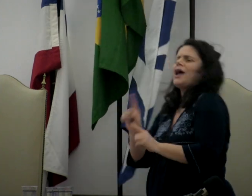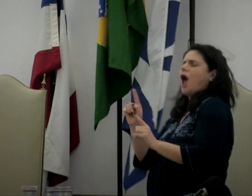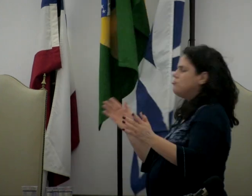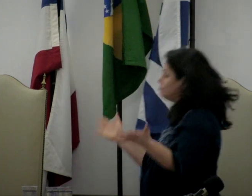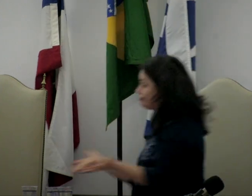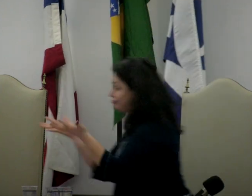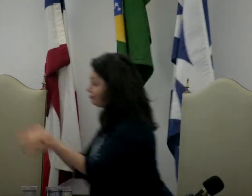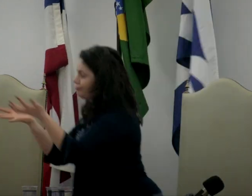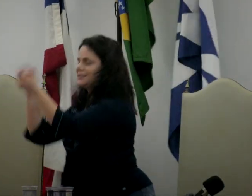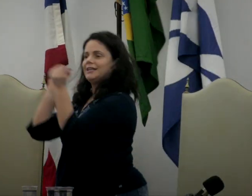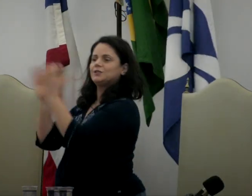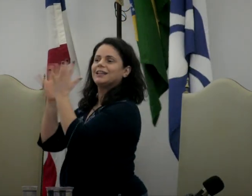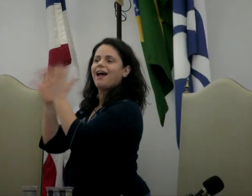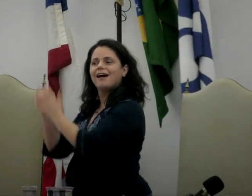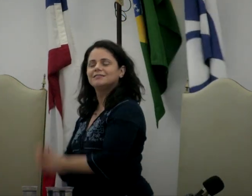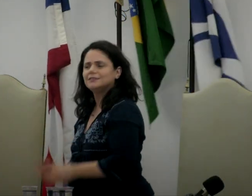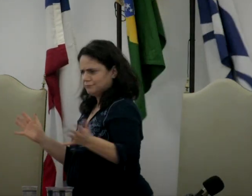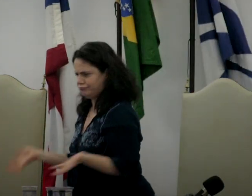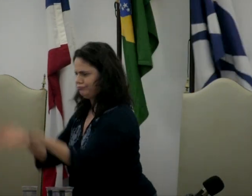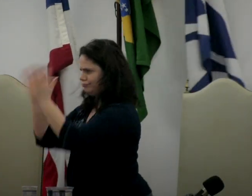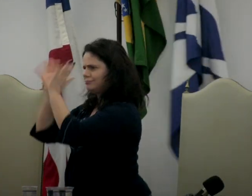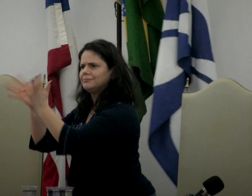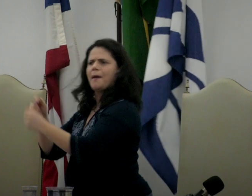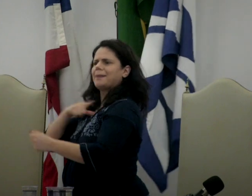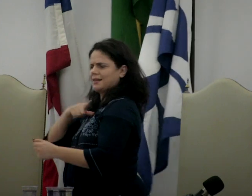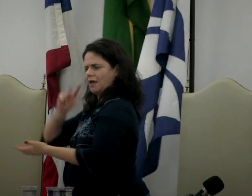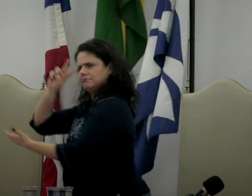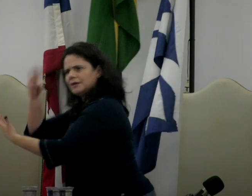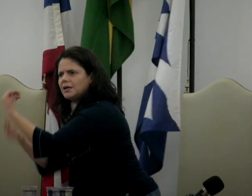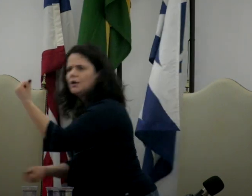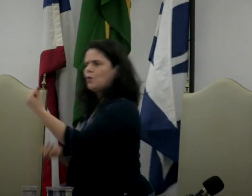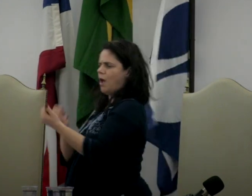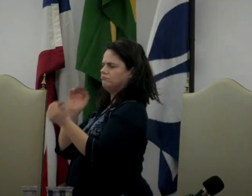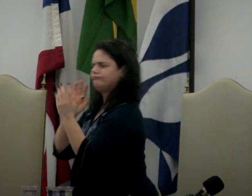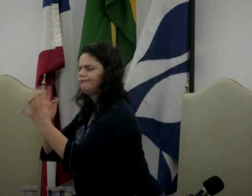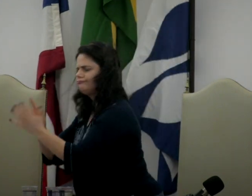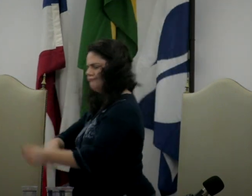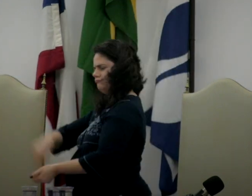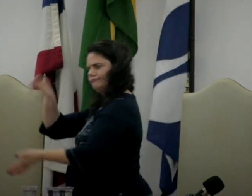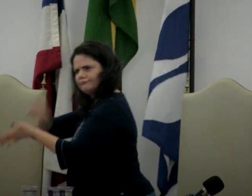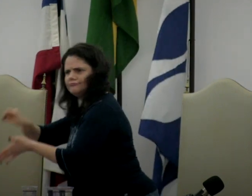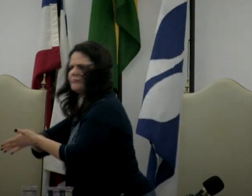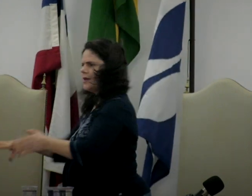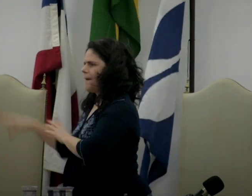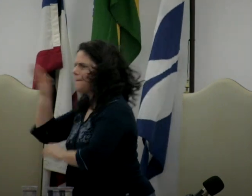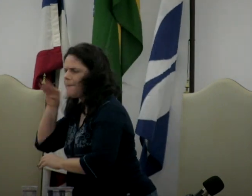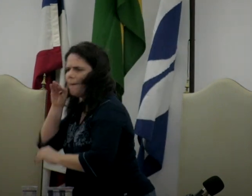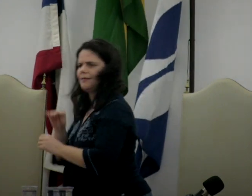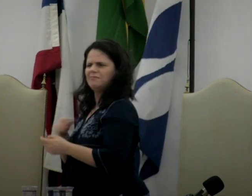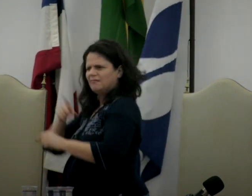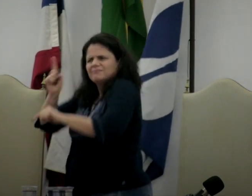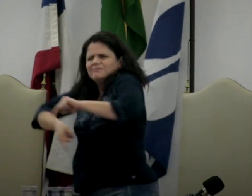objetivo? Por que não acolher e apresentar a língua de sinais? Mostrar que existe, que ali ele pode